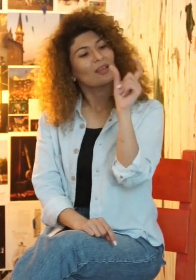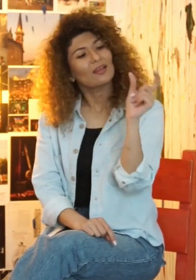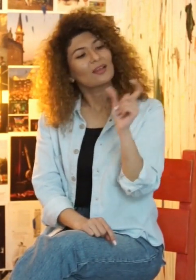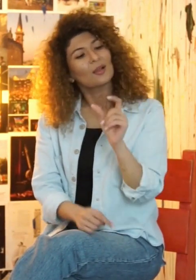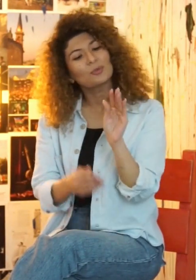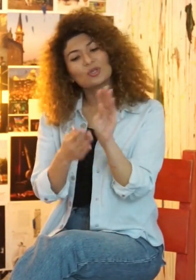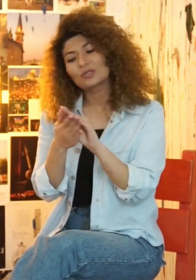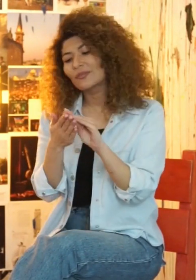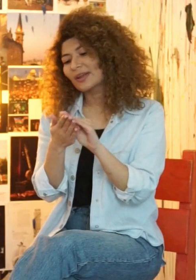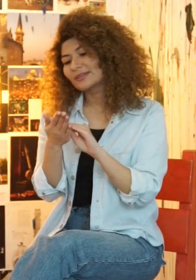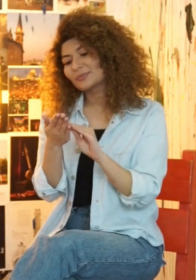Qələmə söz verəydim.